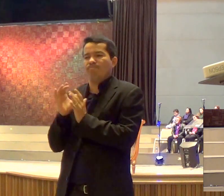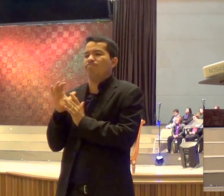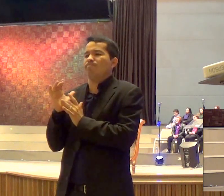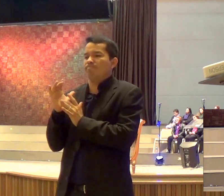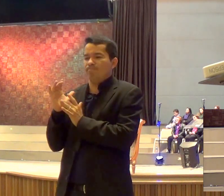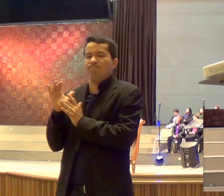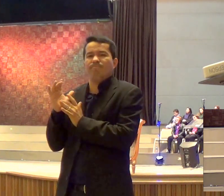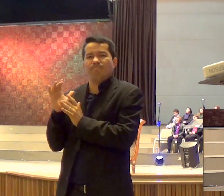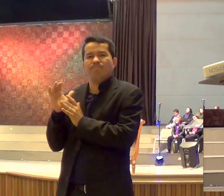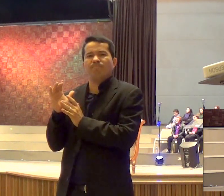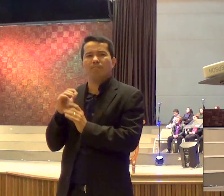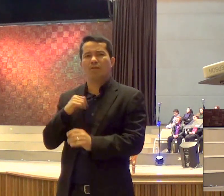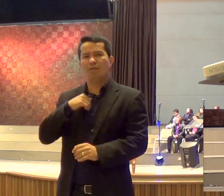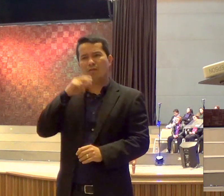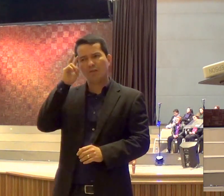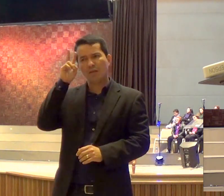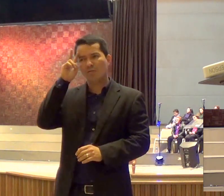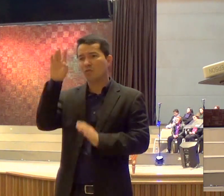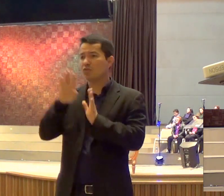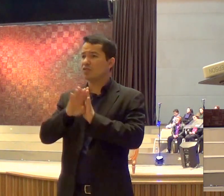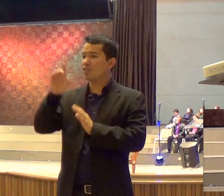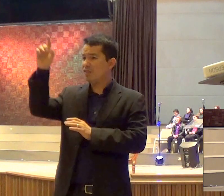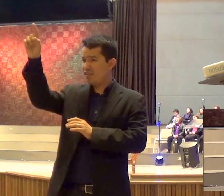logo que cheguei em Maceió